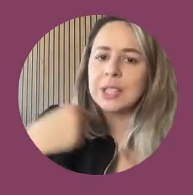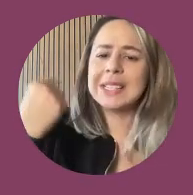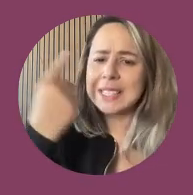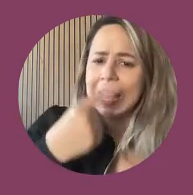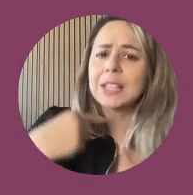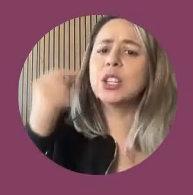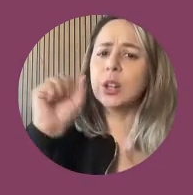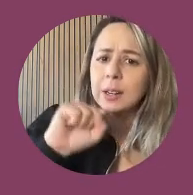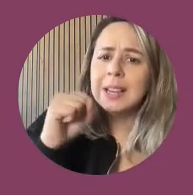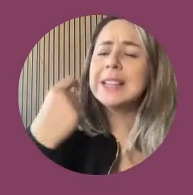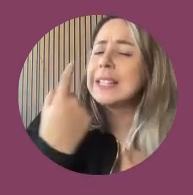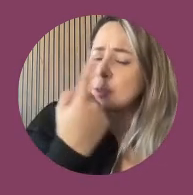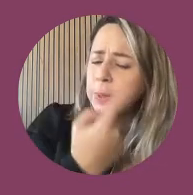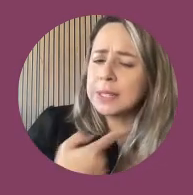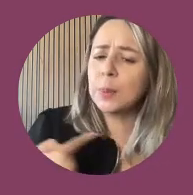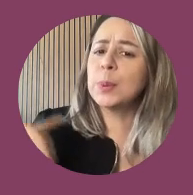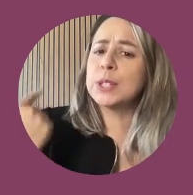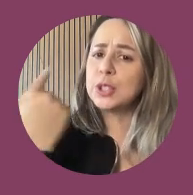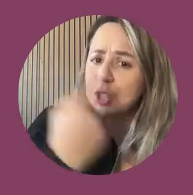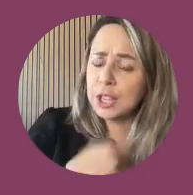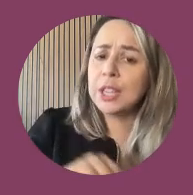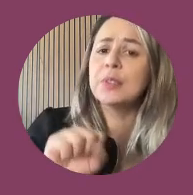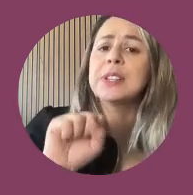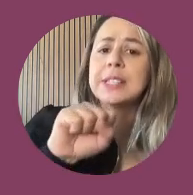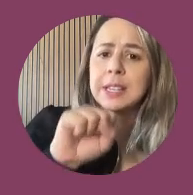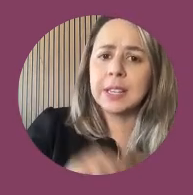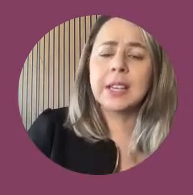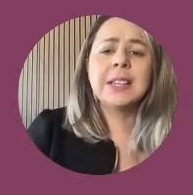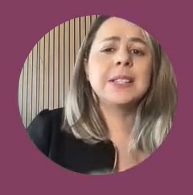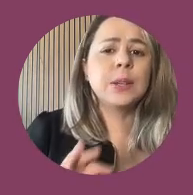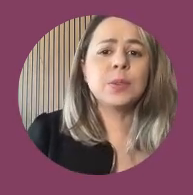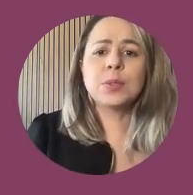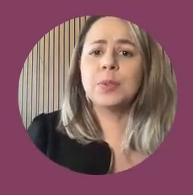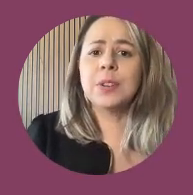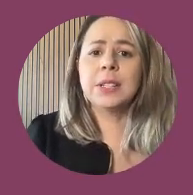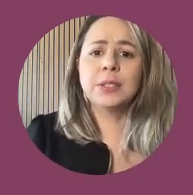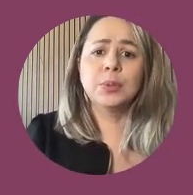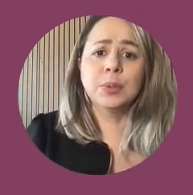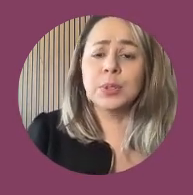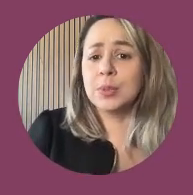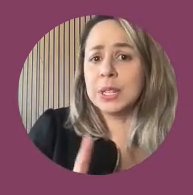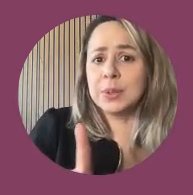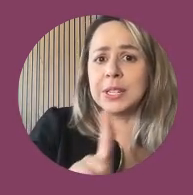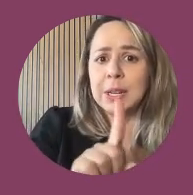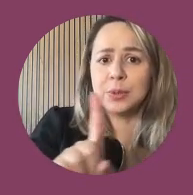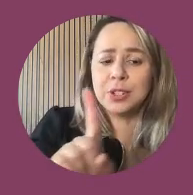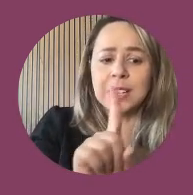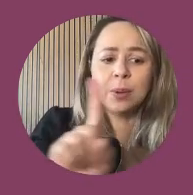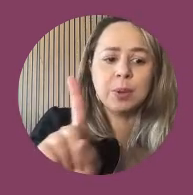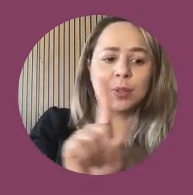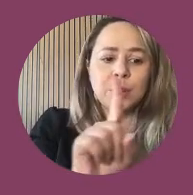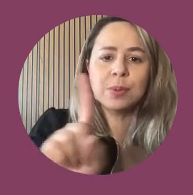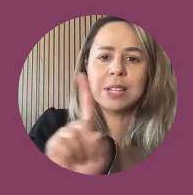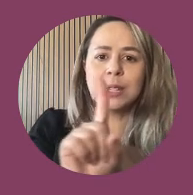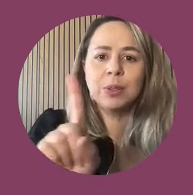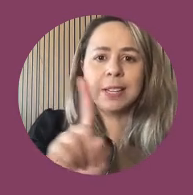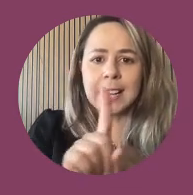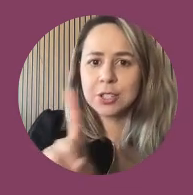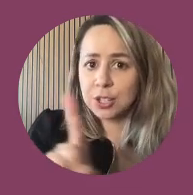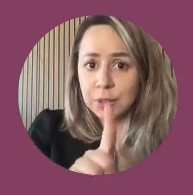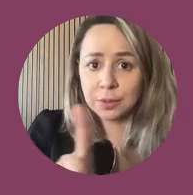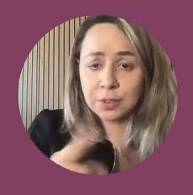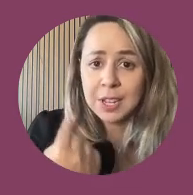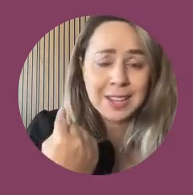que utilizar aqui, ó, essa expressão positiva, sim. Se eu estou falando, usando o sinal de não, eu estou usando